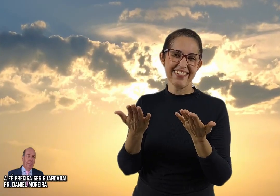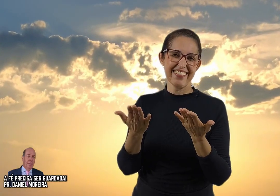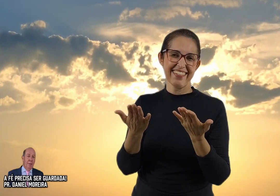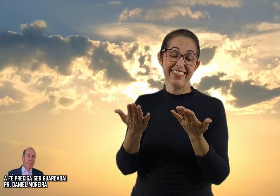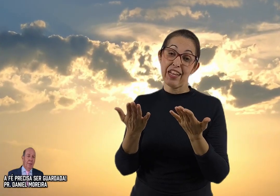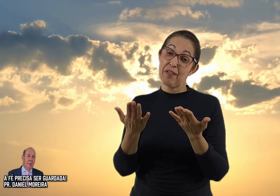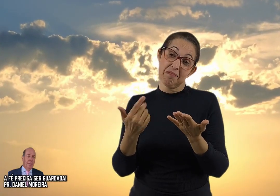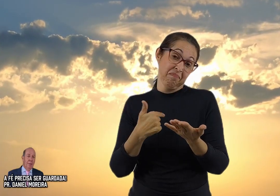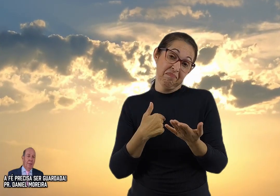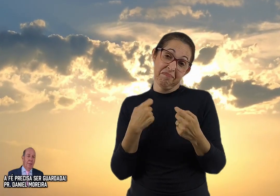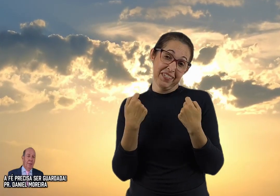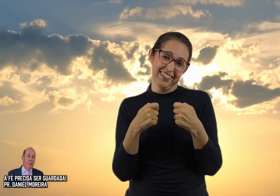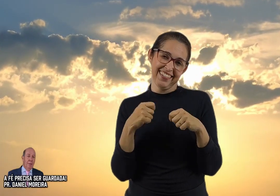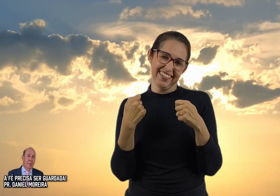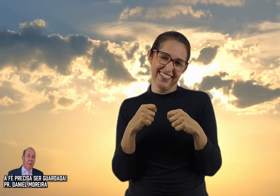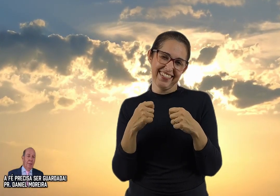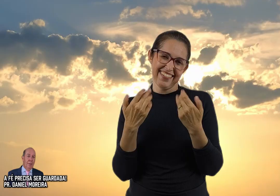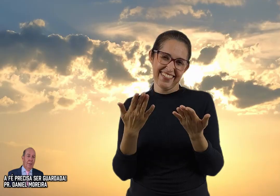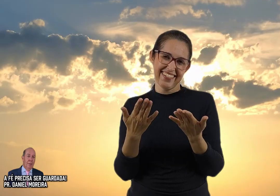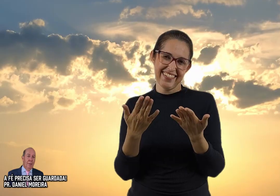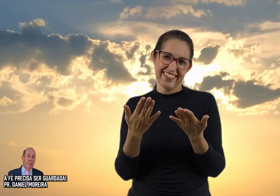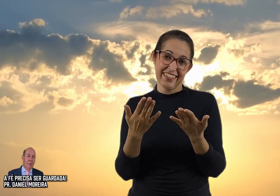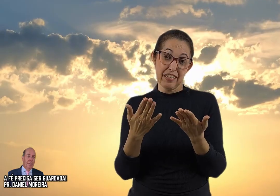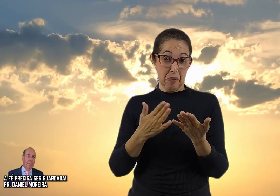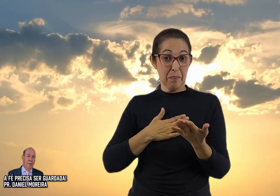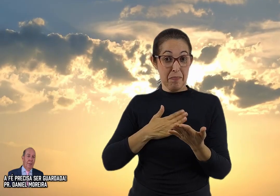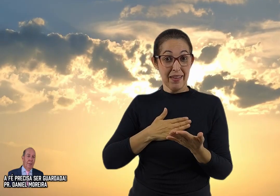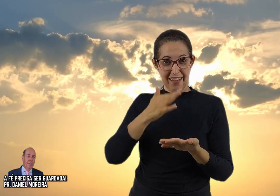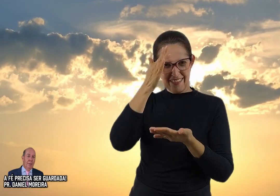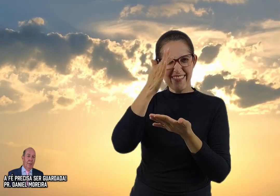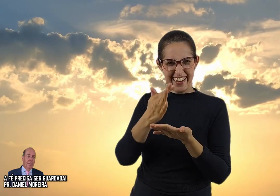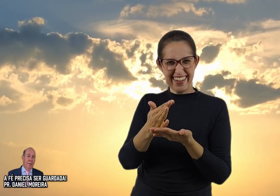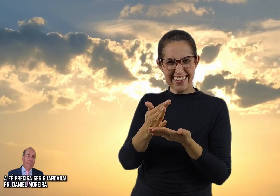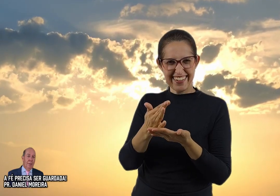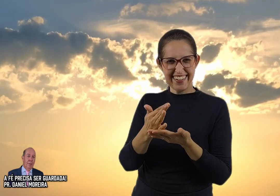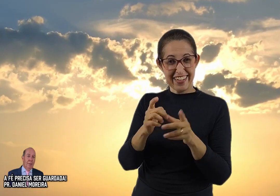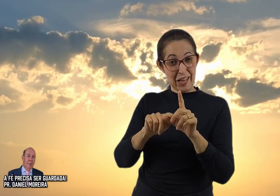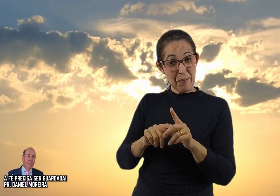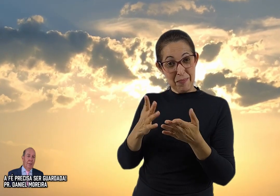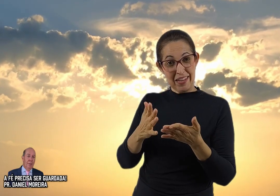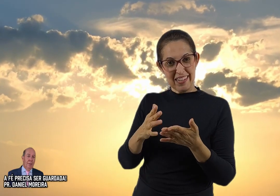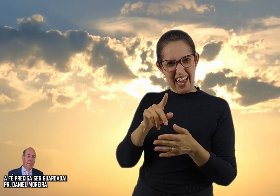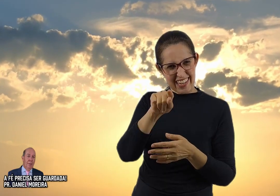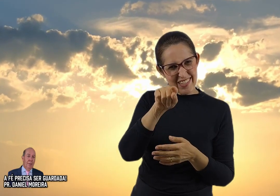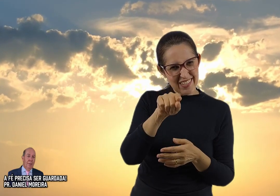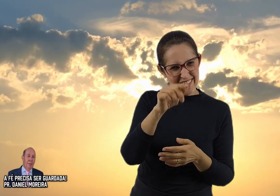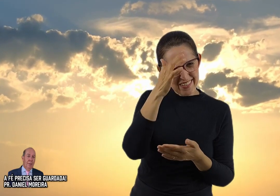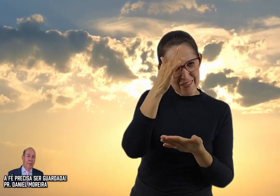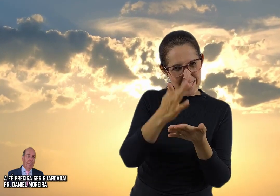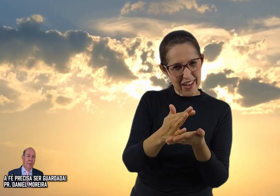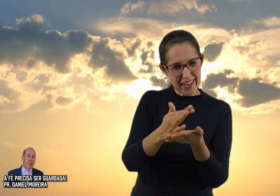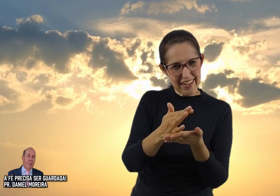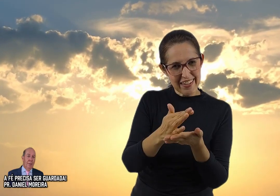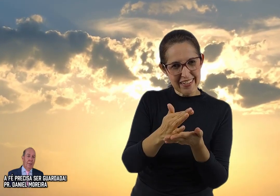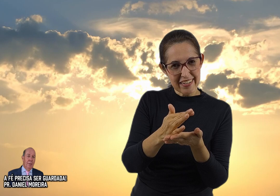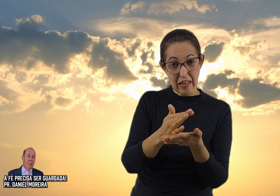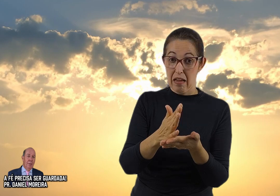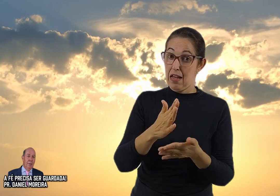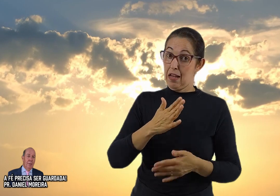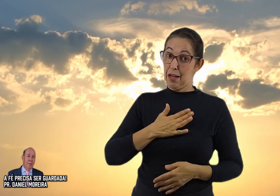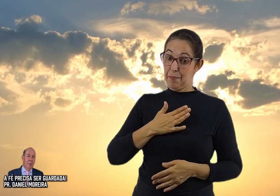É isso que eu preciso. É isso que minha fé precisa. Não sei se a sua precisa, mas a minha fé precisa